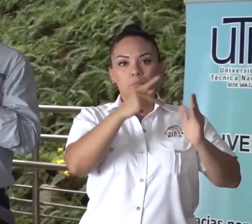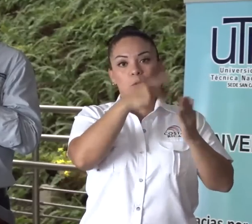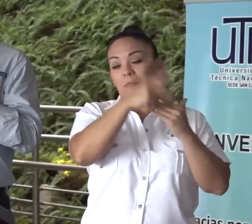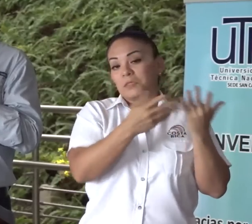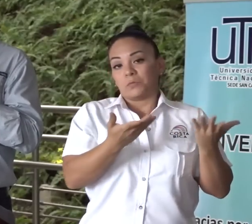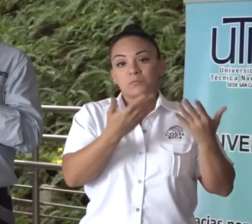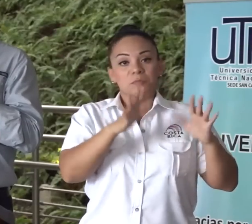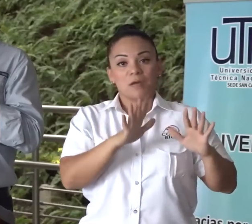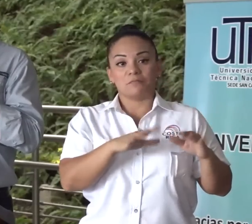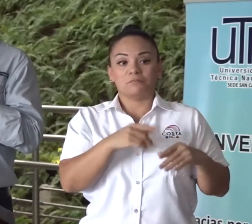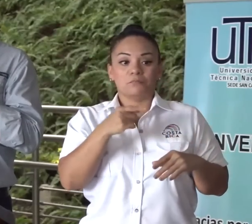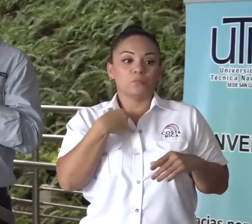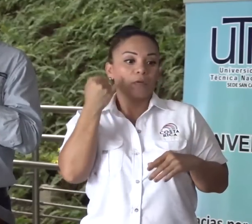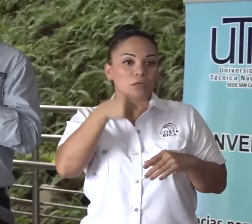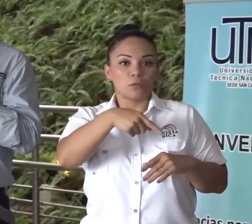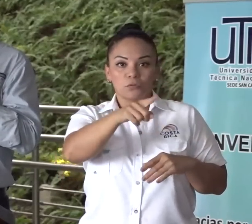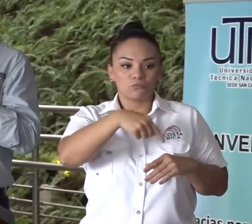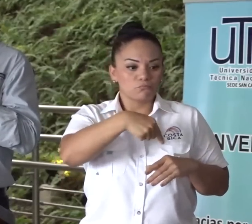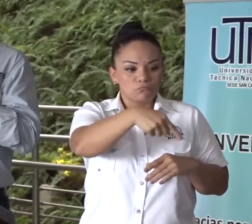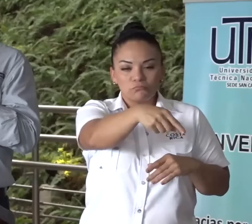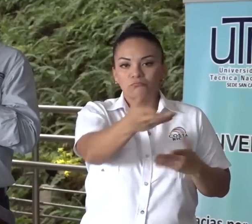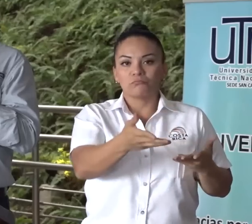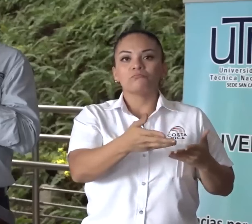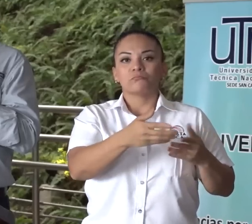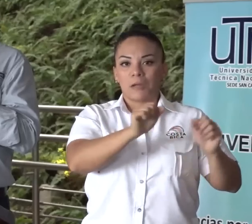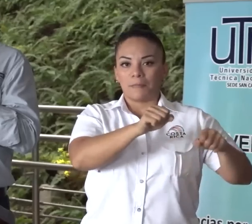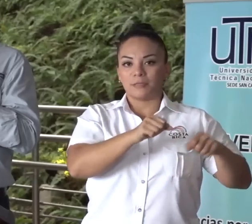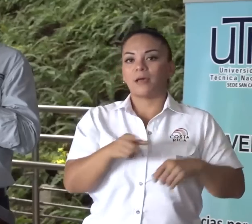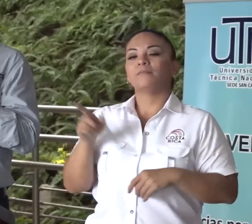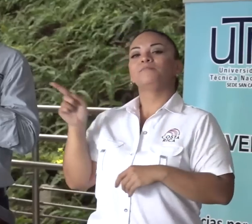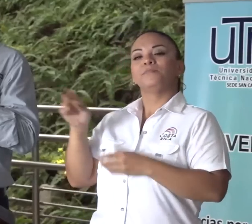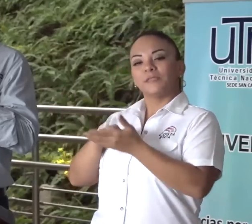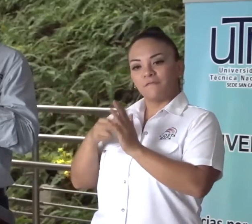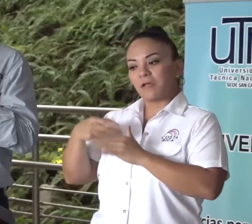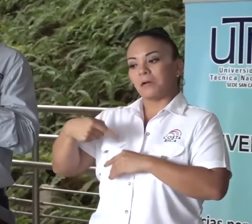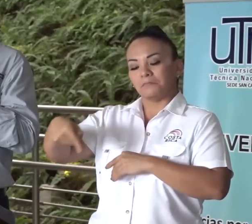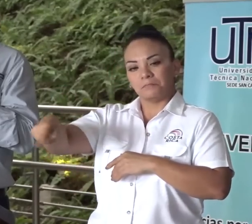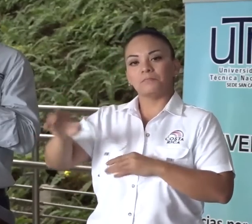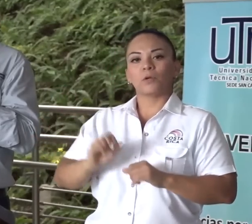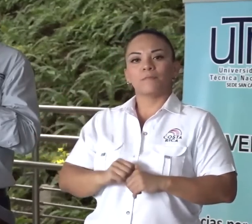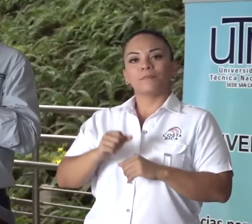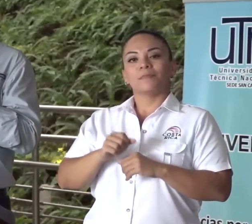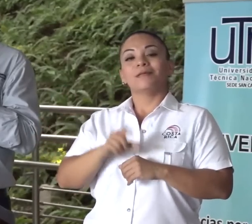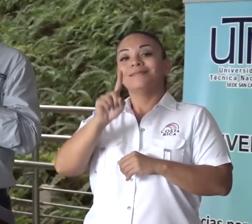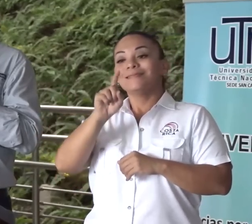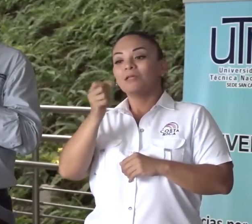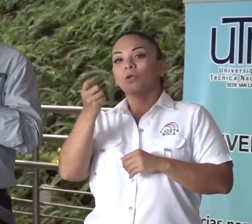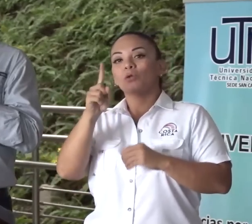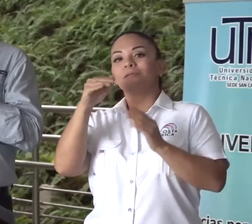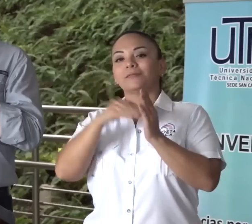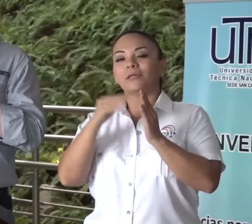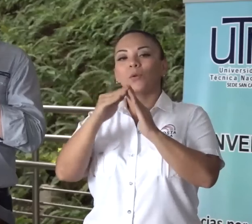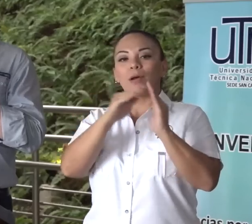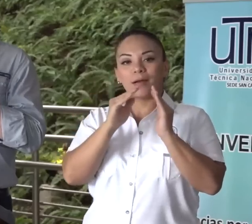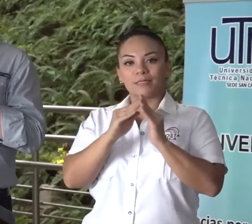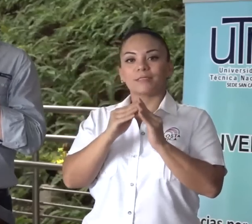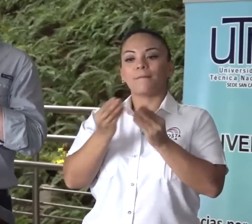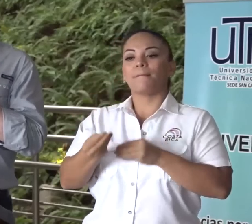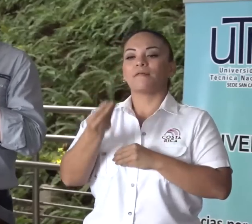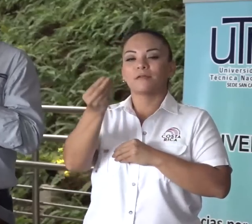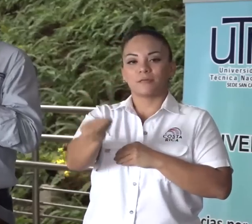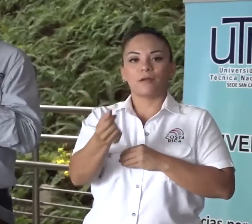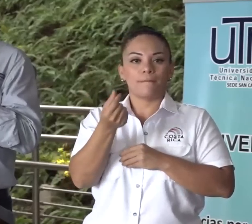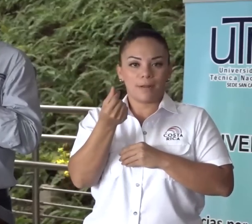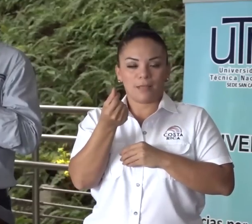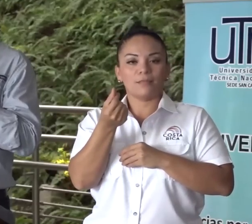respondimos que ya lo podía hacer en una programación. Ok. En estos días, esos 111.000 hogares recibirán un